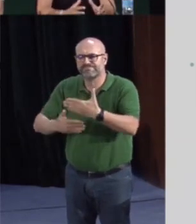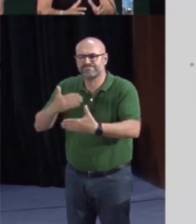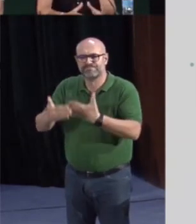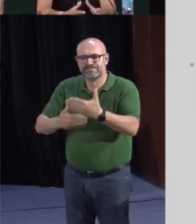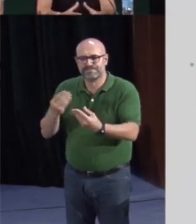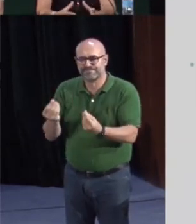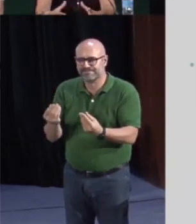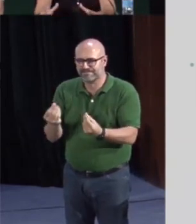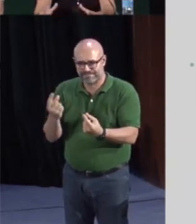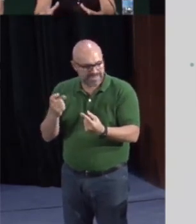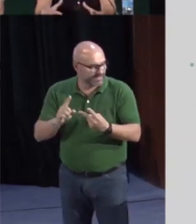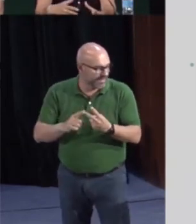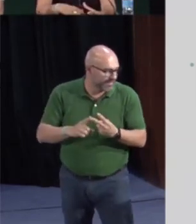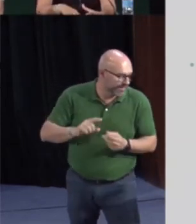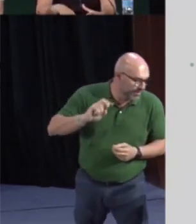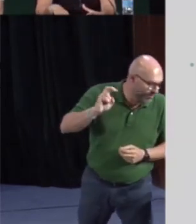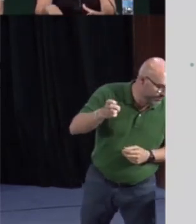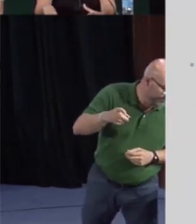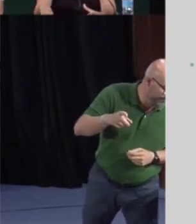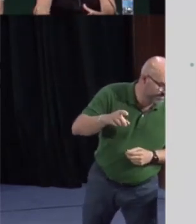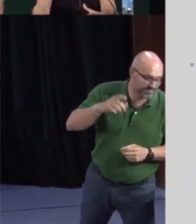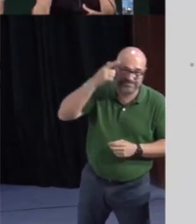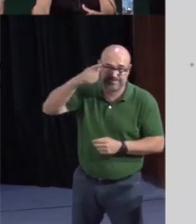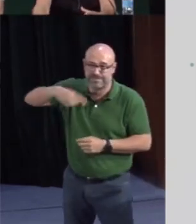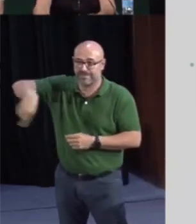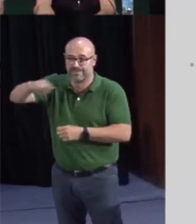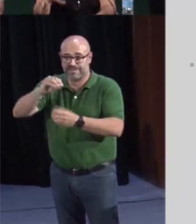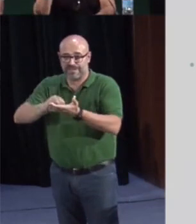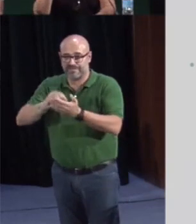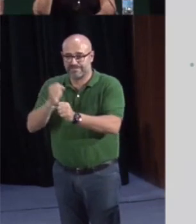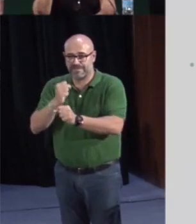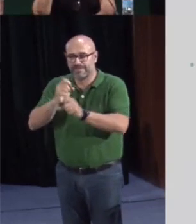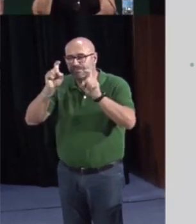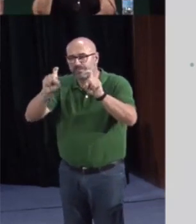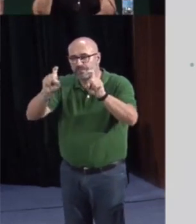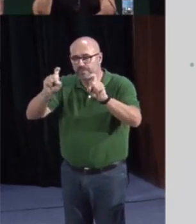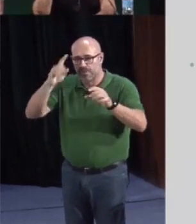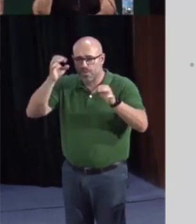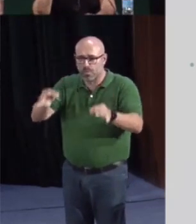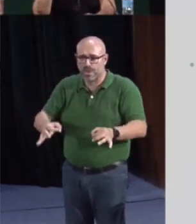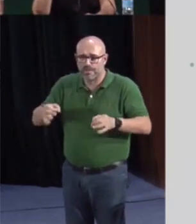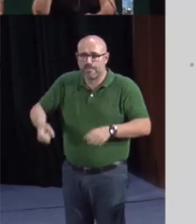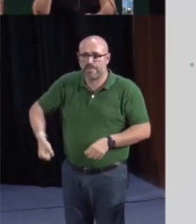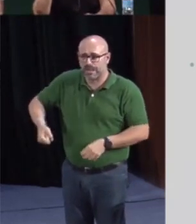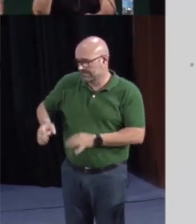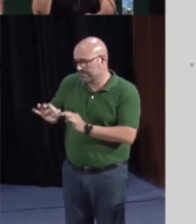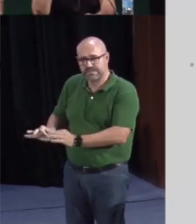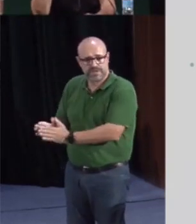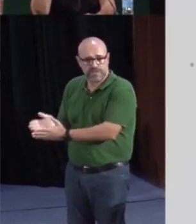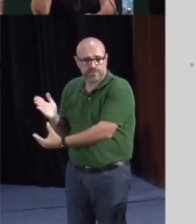cursos y la formación de lengua de signos ha ido variando a lo largo de los tiempos. Desde aquellos cursos en los que básicamente